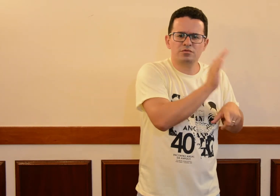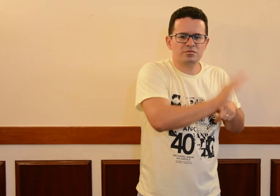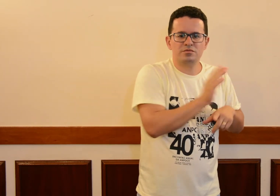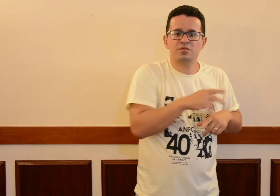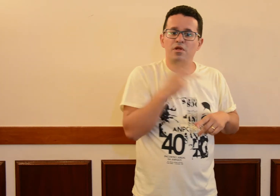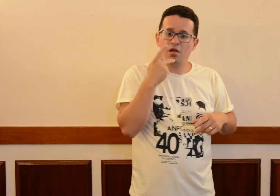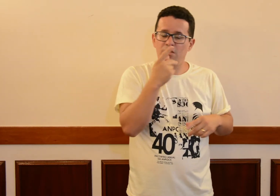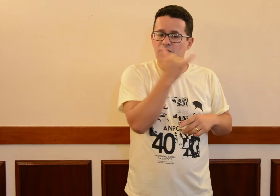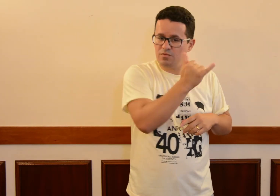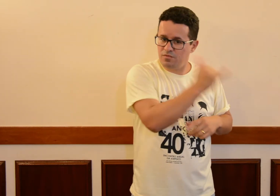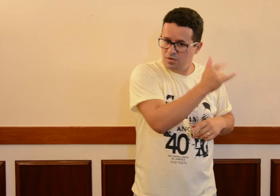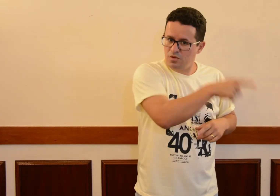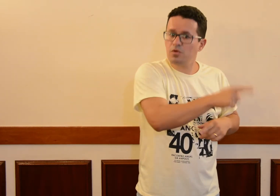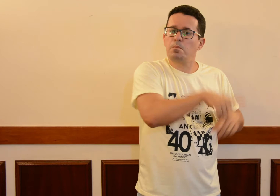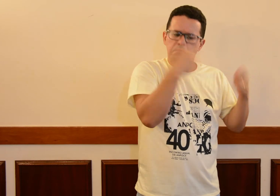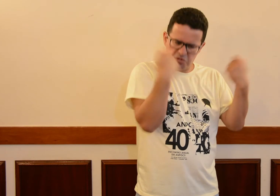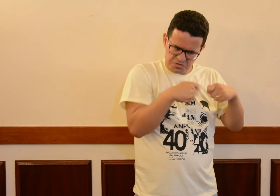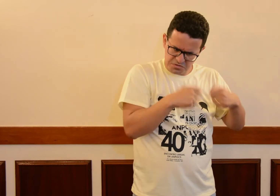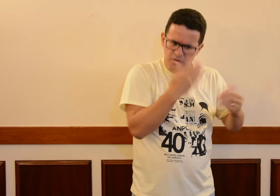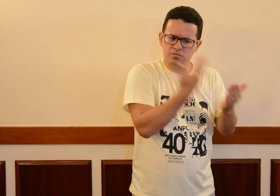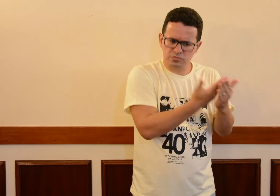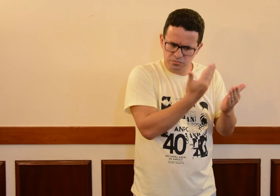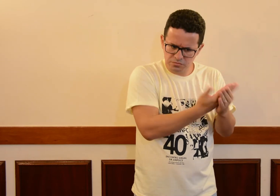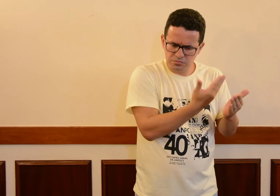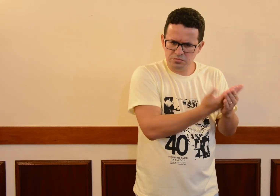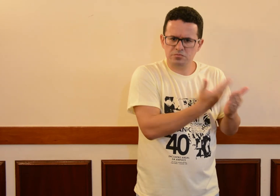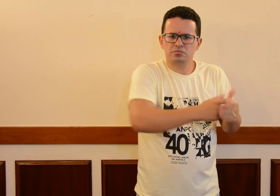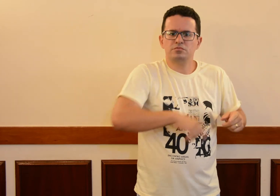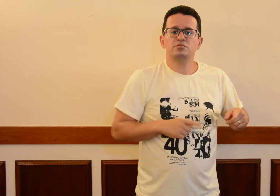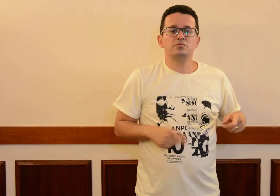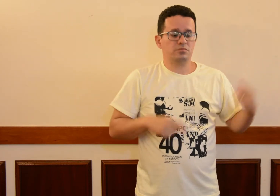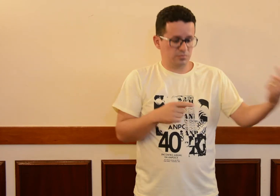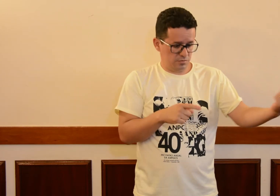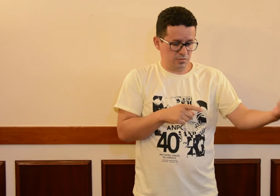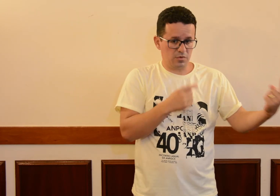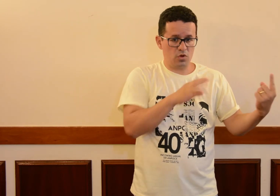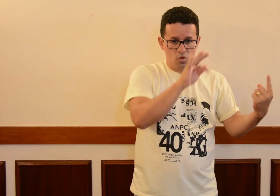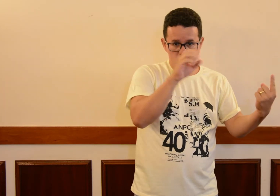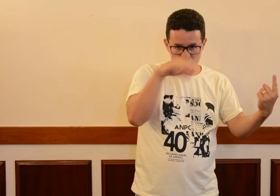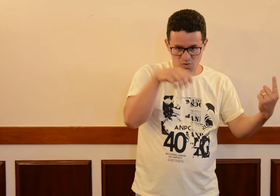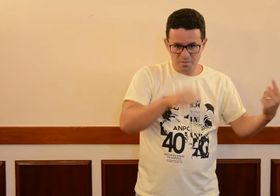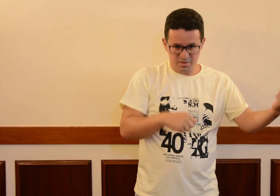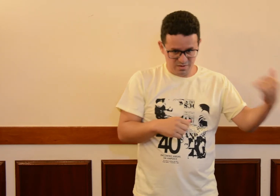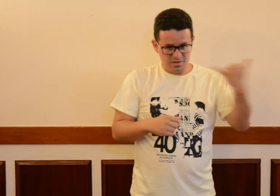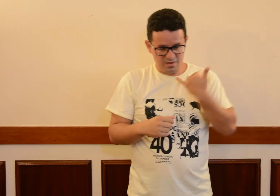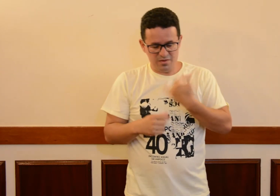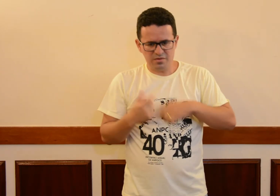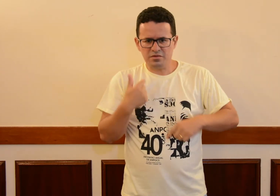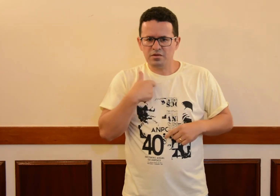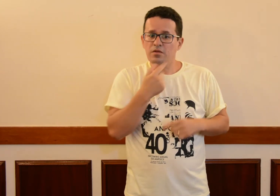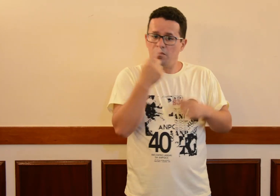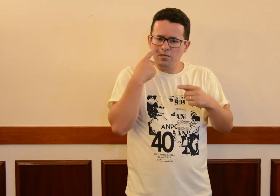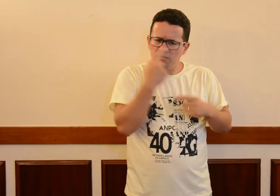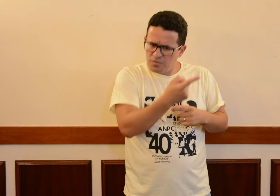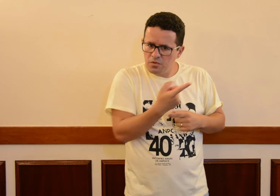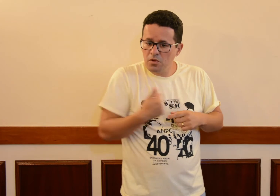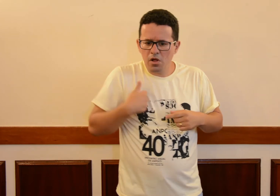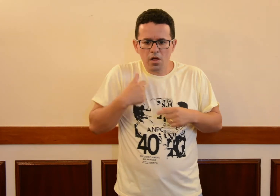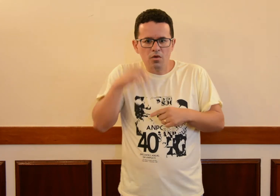dito que ele tinha que estudar. E ele comenta comigo, tu vê, agora eu nem tenho mais dificuldade, eu vou voltar a